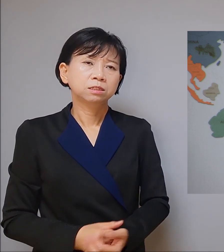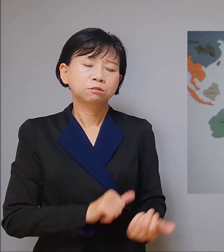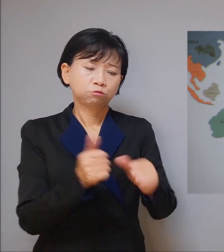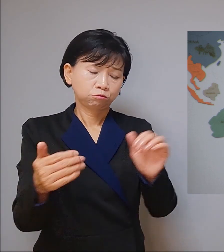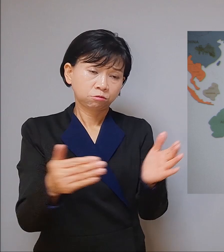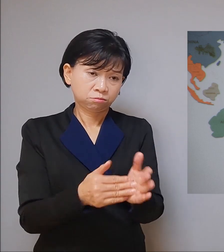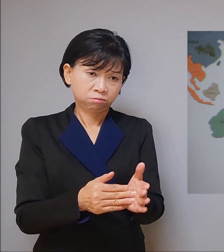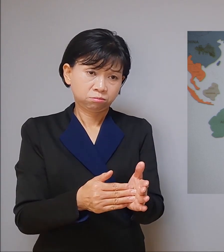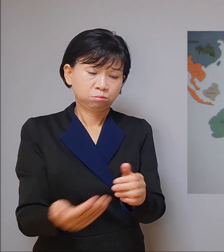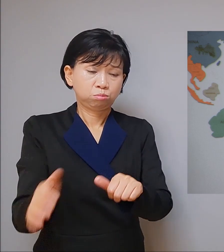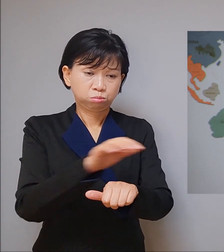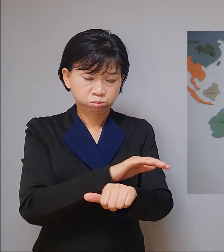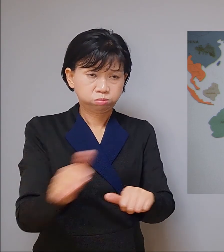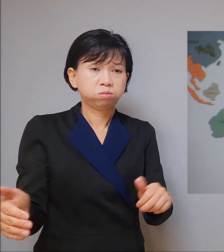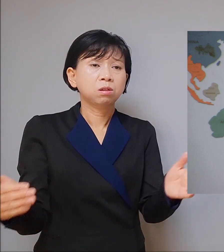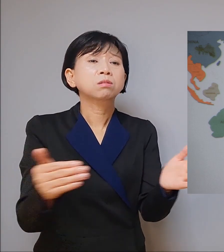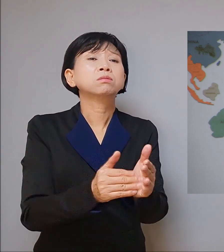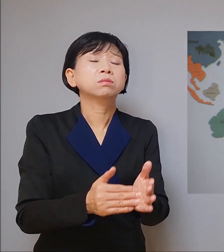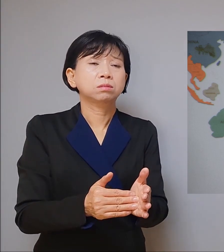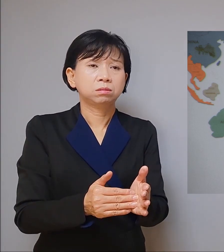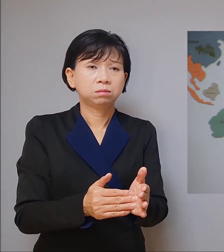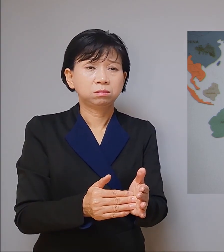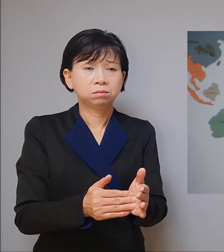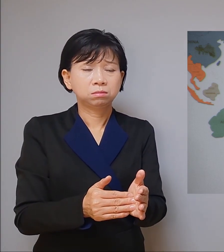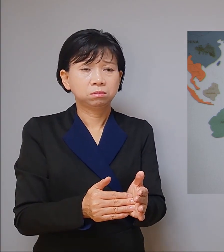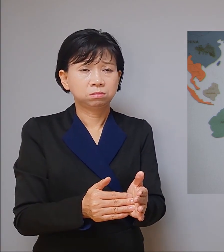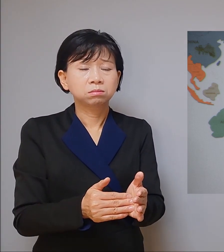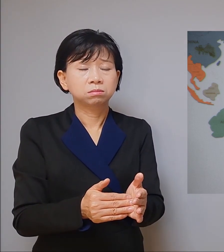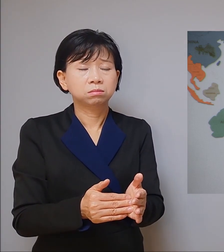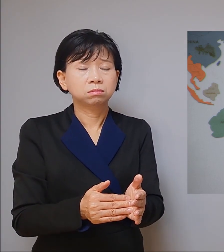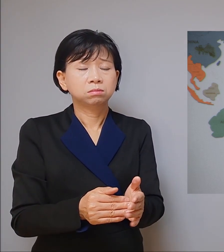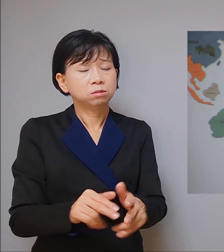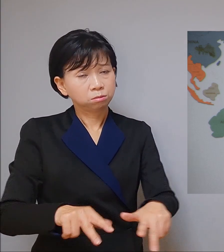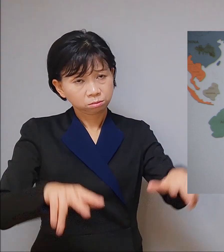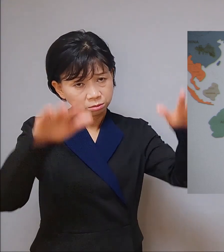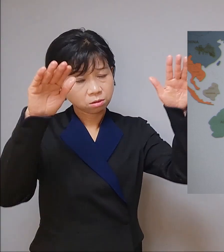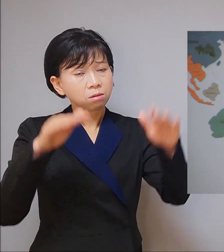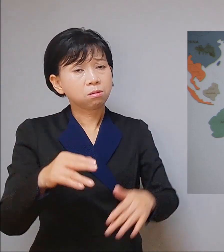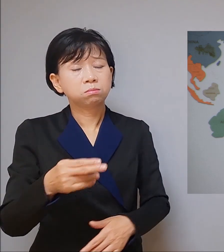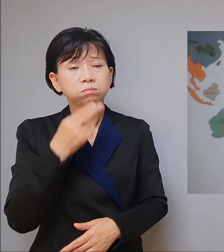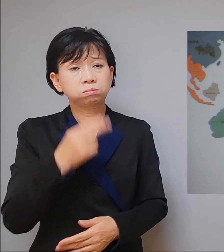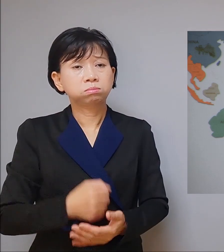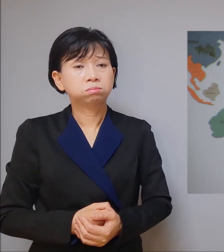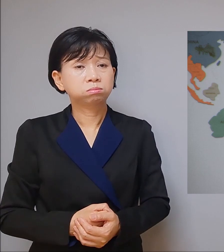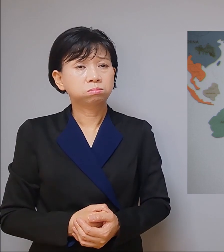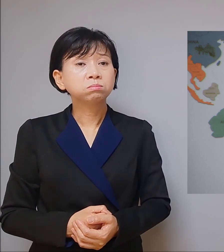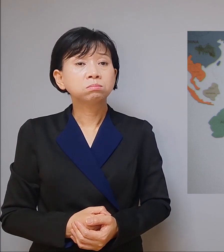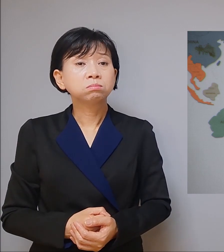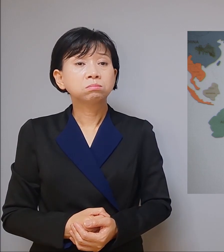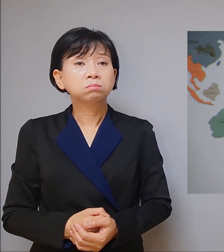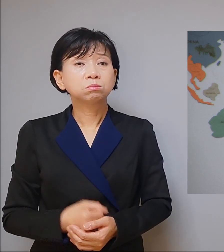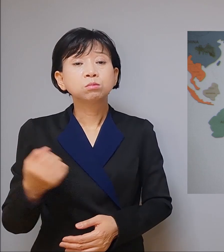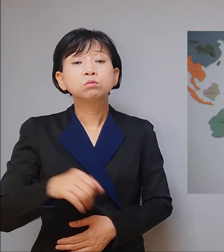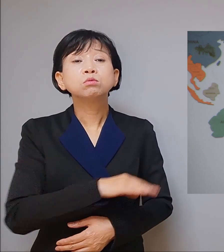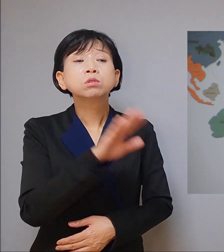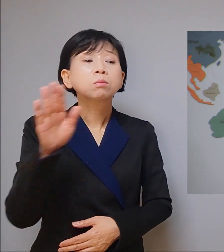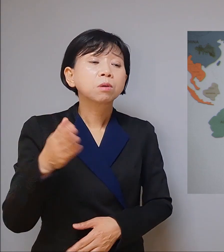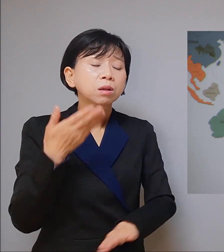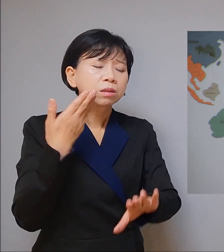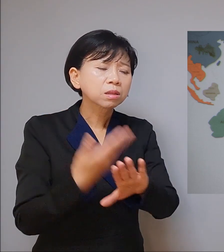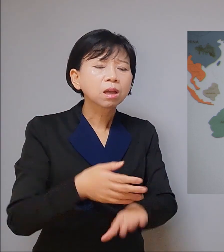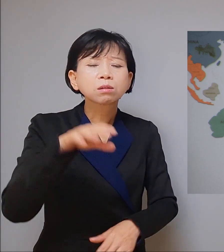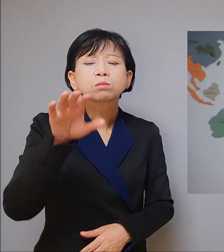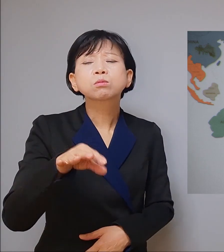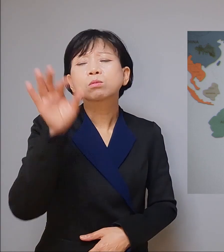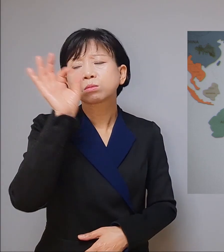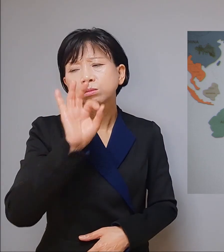죽었기에 묻혔기에 더 이상 성장할 수가 없습니다. 그렇기 때문에 우리는 다른 곳에서 우리의 신분을 찾아야